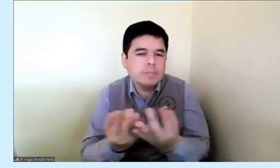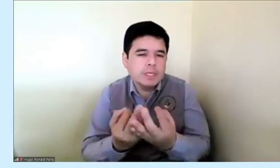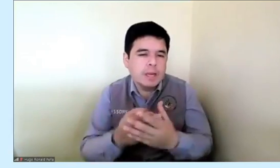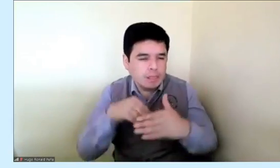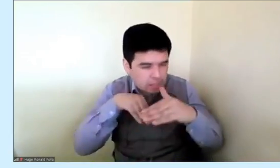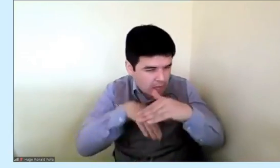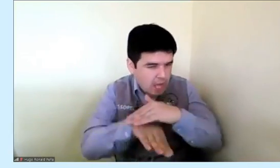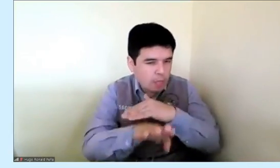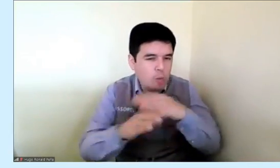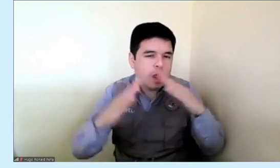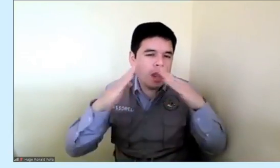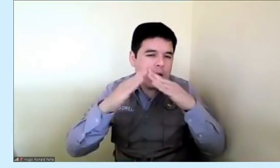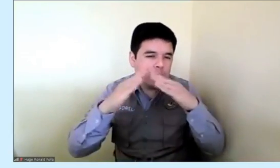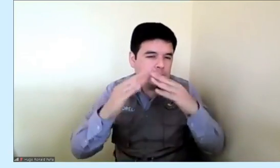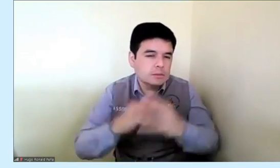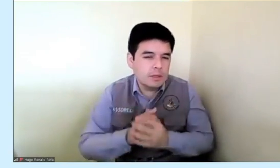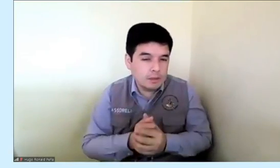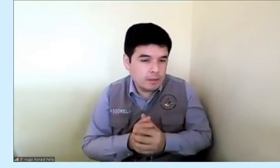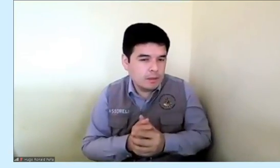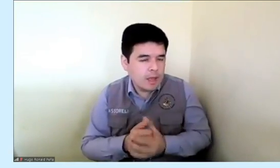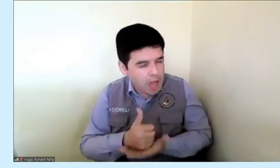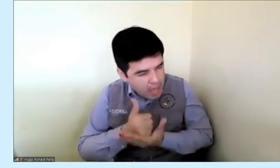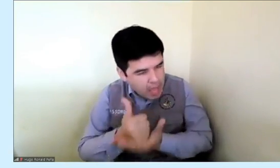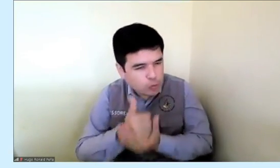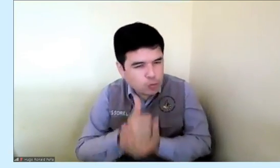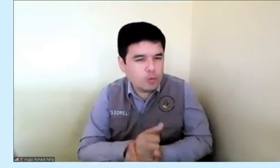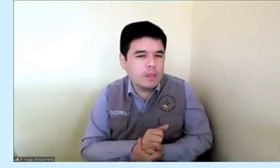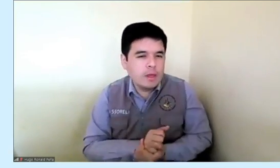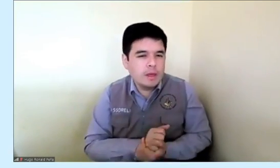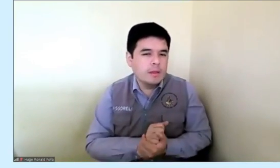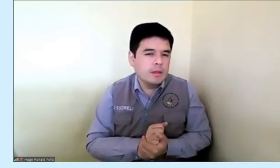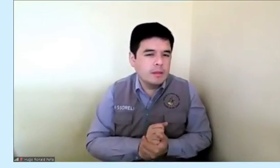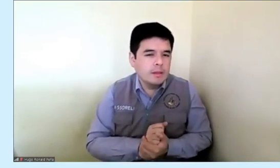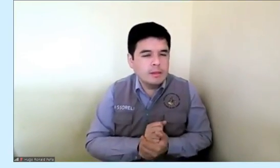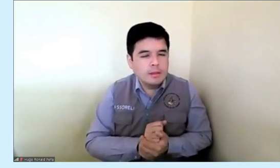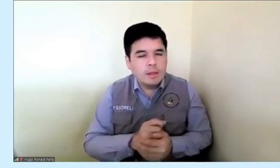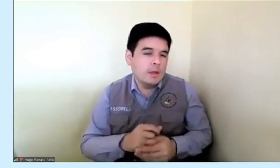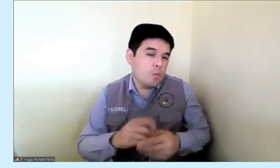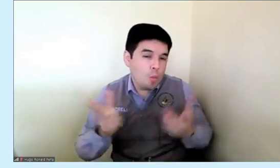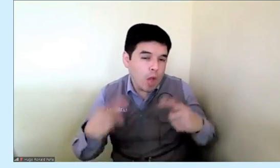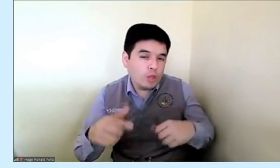Es importante participar en familia, compartir en familia, dentro de casa. Ayúdense.